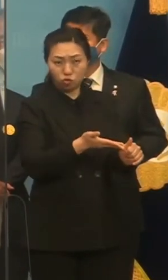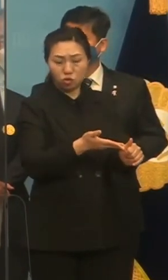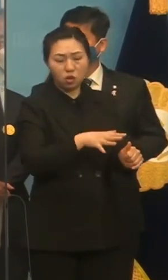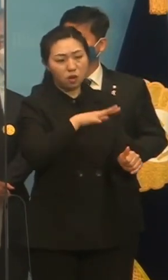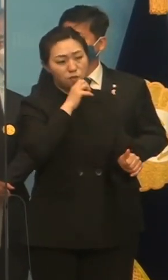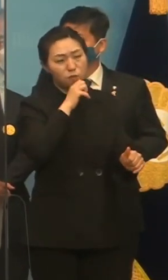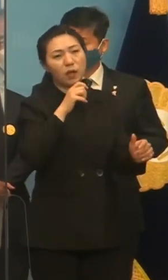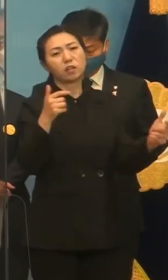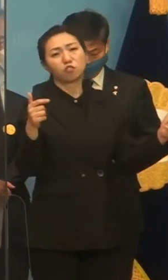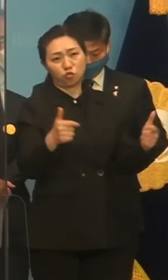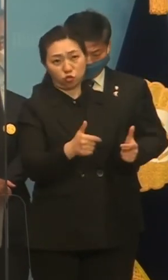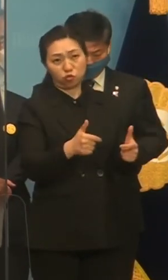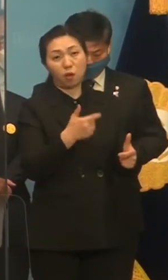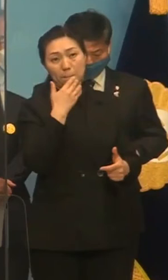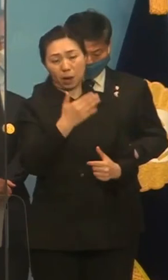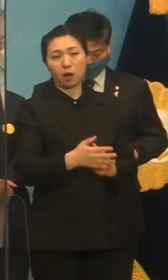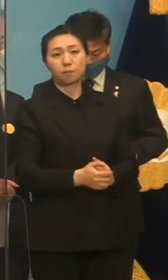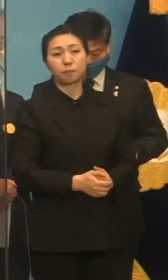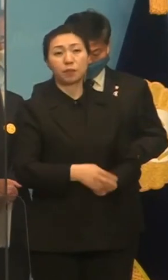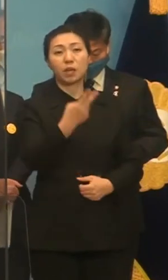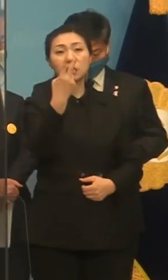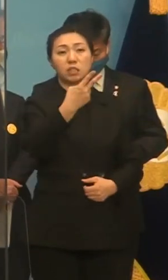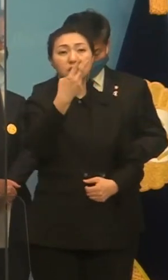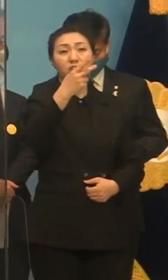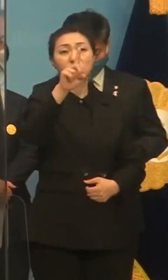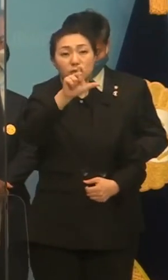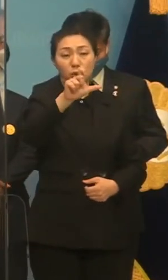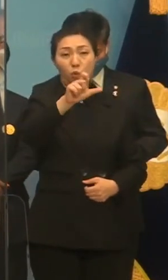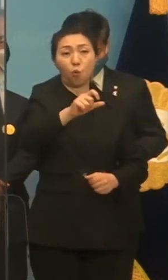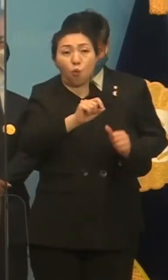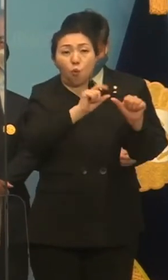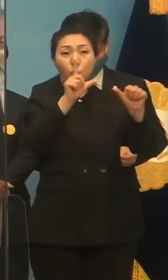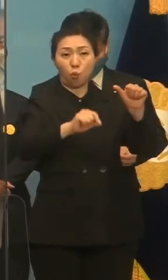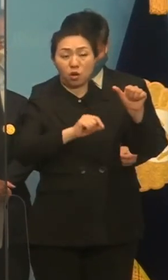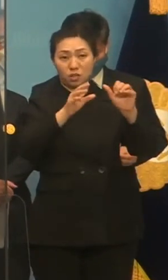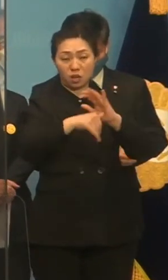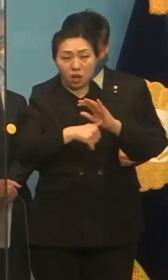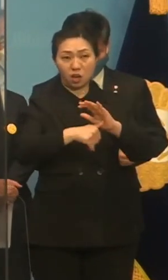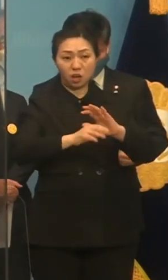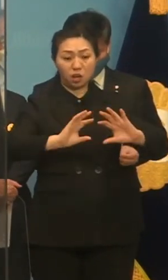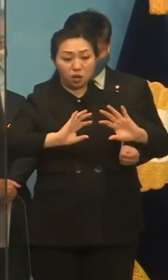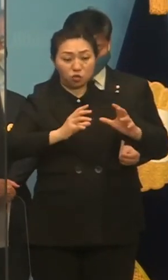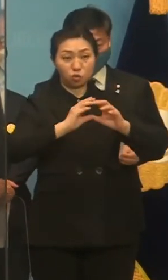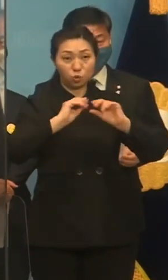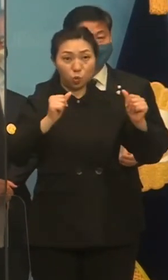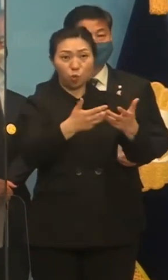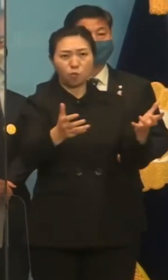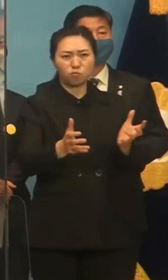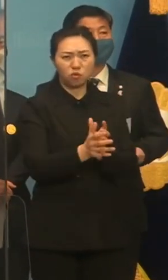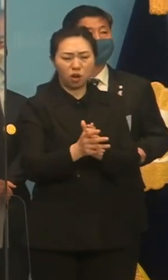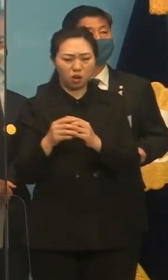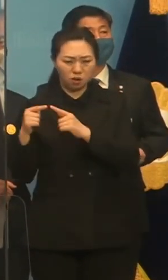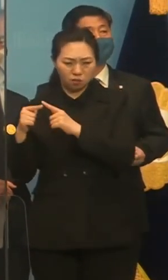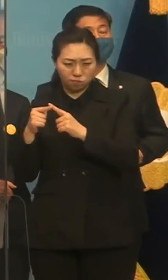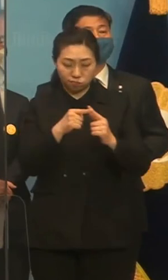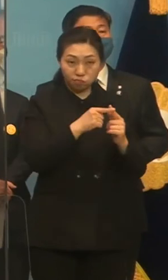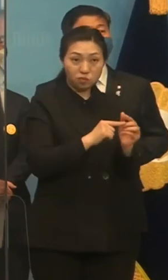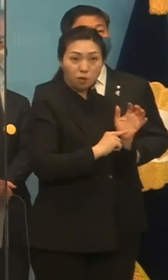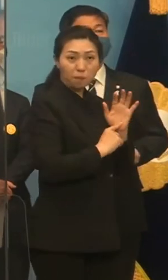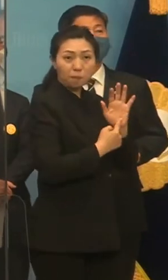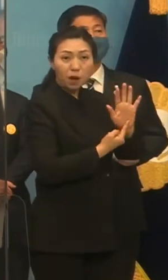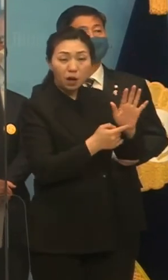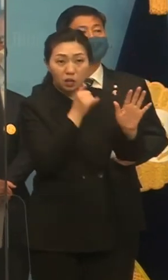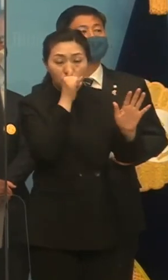있었습니다 2011년 5월 다에 전공과목 터보가 배낭으로 관절 하겠구요 우리 주민들이